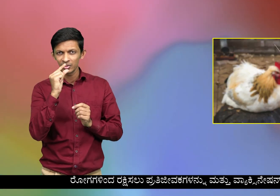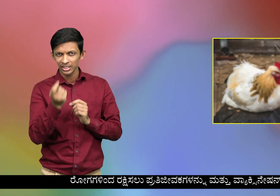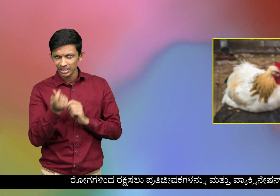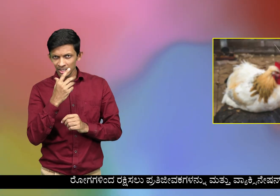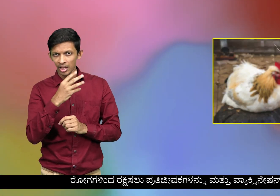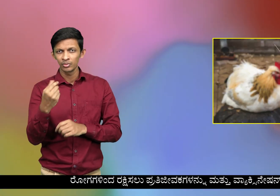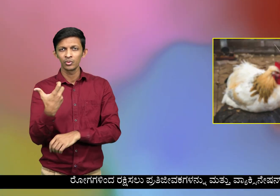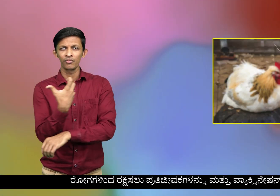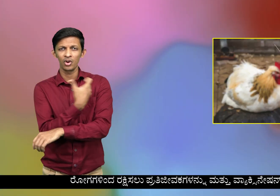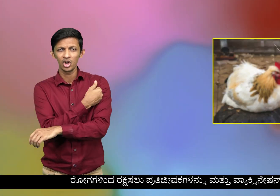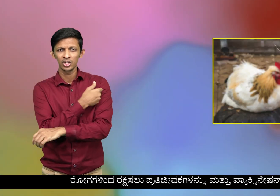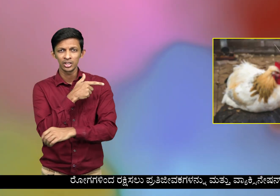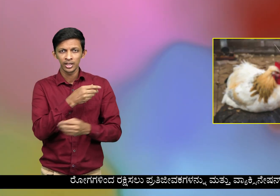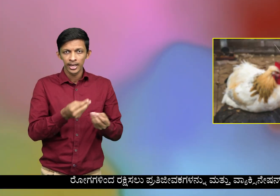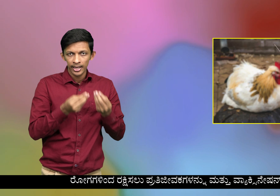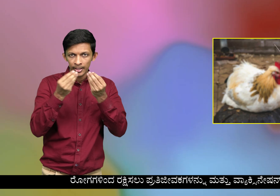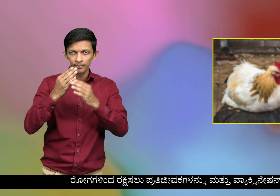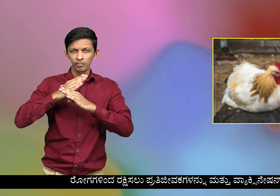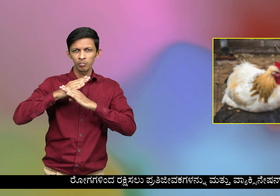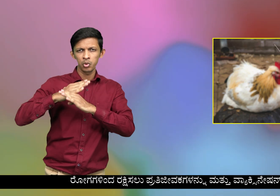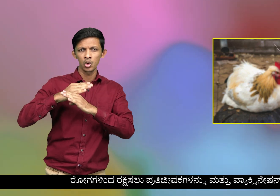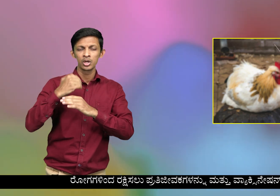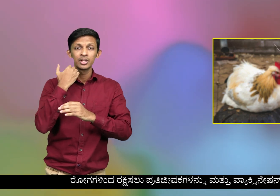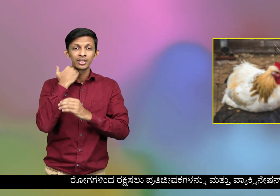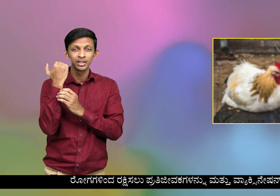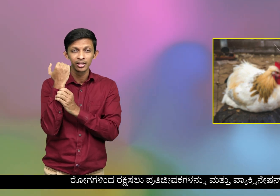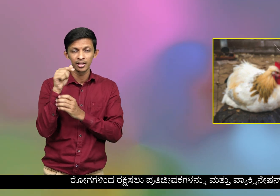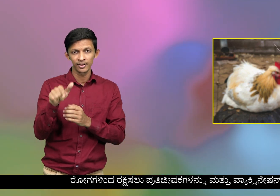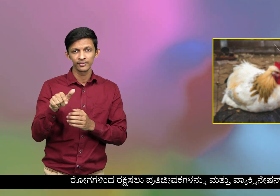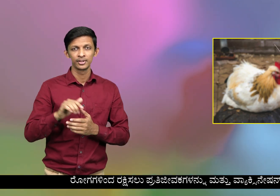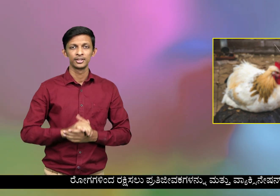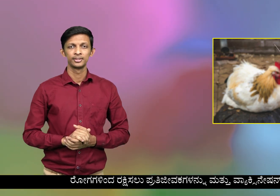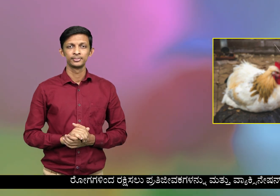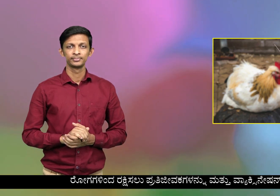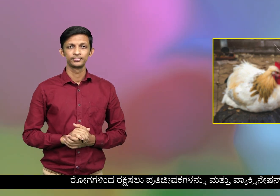ರೋಗಗಳಿಂದ ರಕ್ಷಿಸಲು ಪ್ರತಿಜೀವಕಗಳನ್ನು ಮತ್ತು ವ್ಯಾಕ್ಸಿನೇಷನ್ ಮಾಡಲಾಗುತ್ತದೆ.